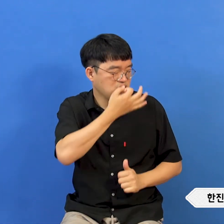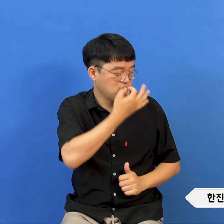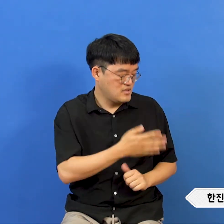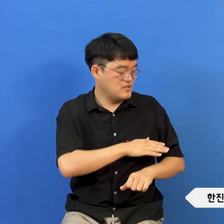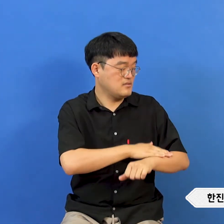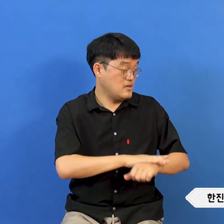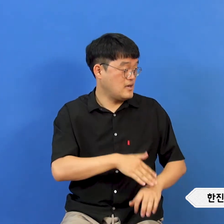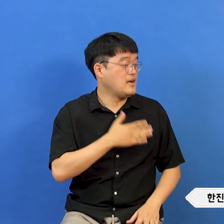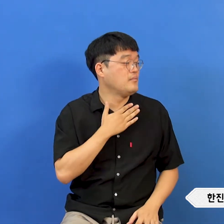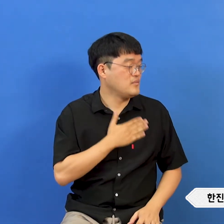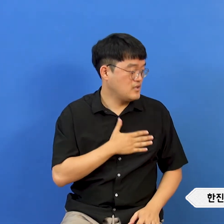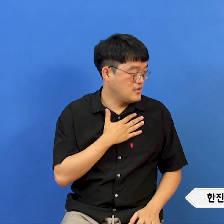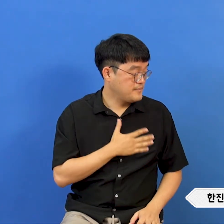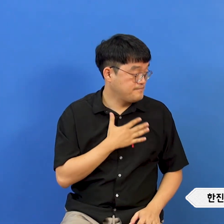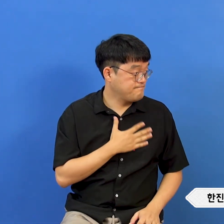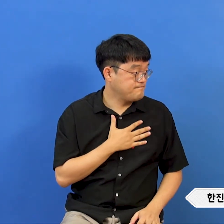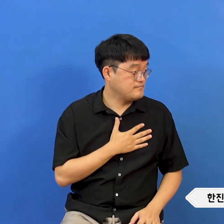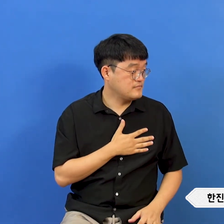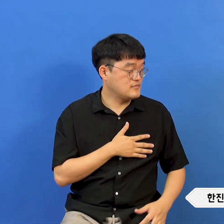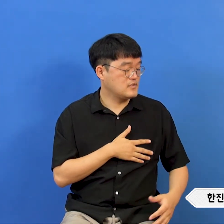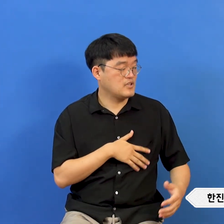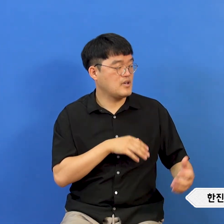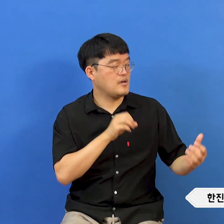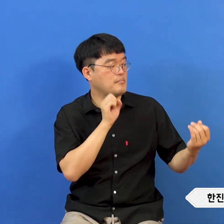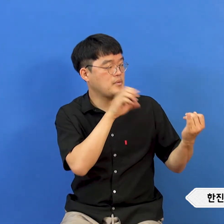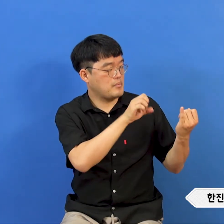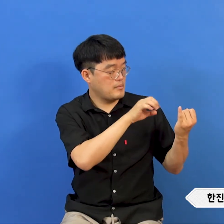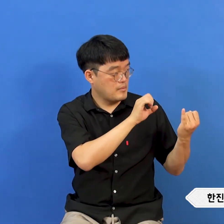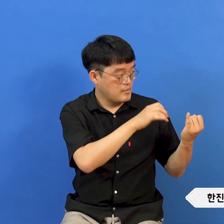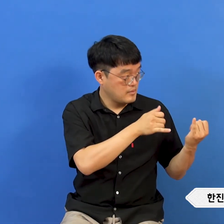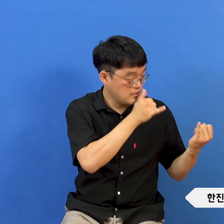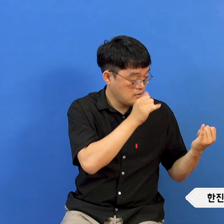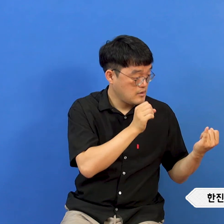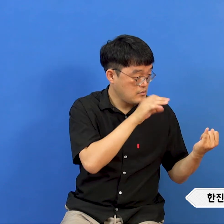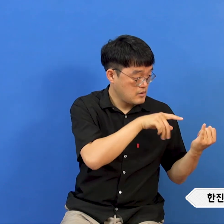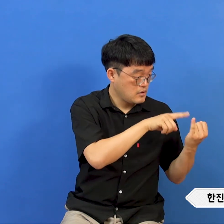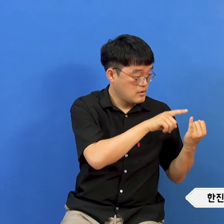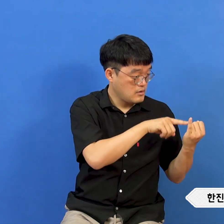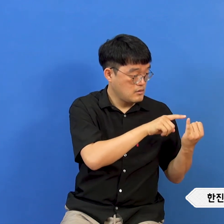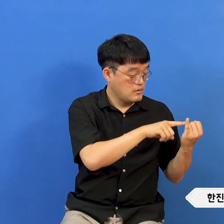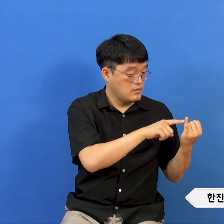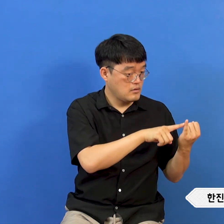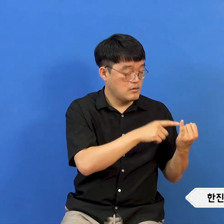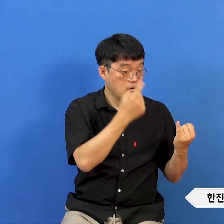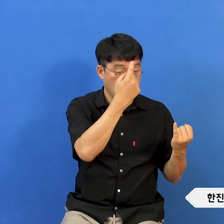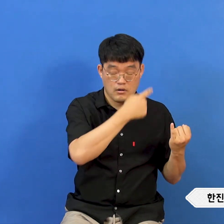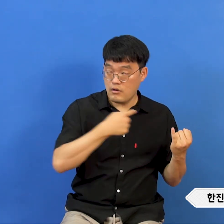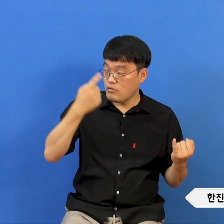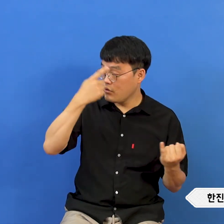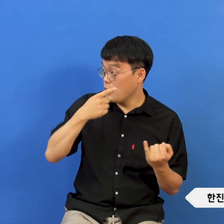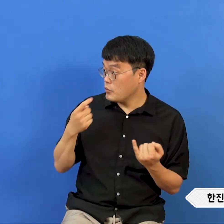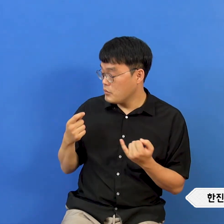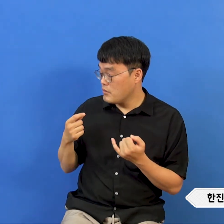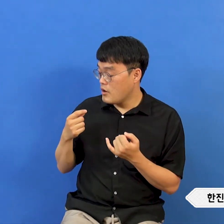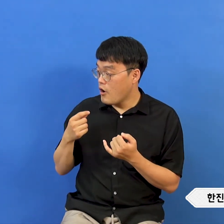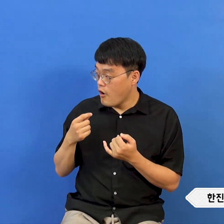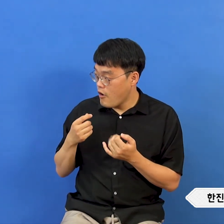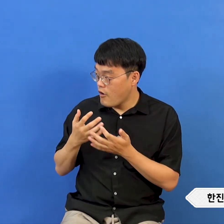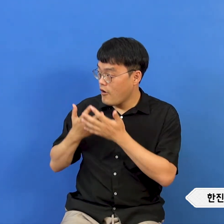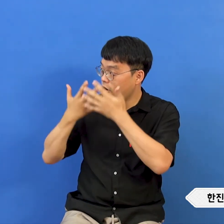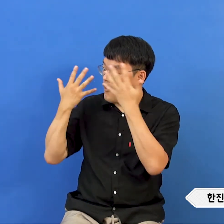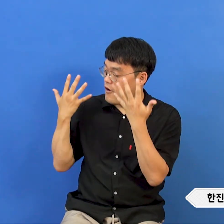잘 압니다. 그렇게 얘기를 해 주었습니다. 그 한마디에 그 여인의 얼굴이 좀 밝아졌습니다.